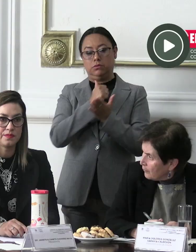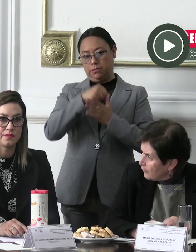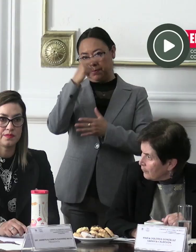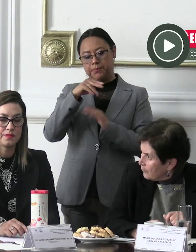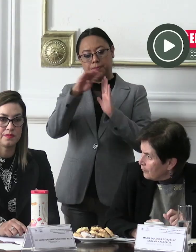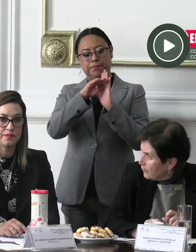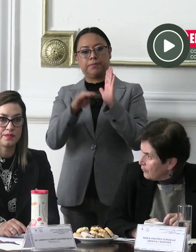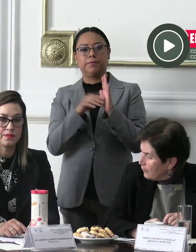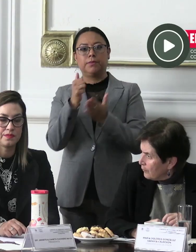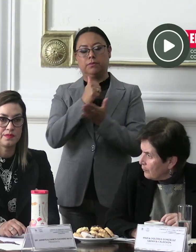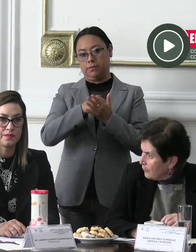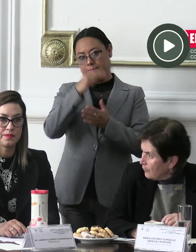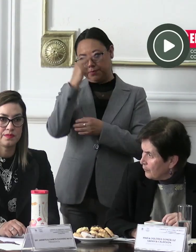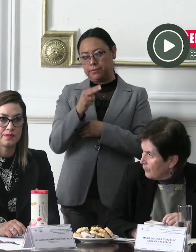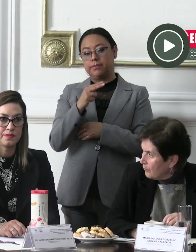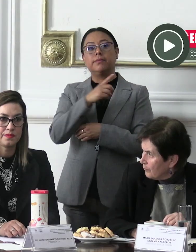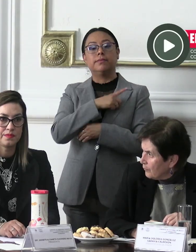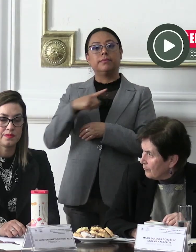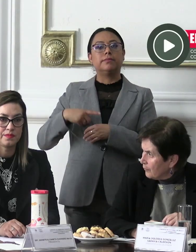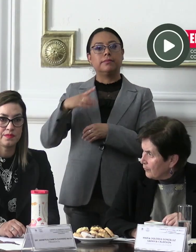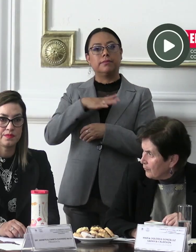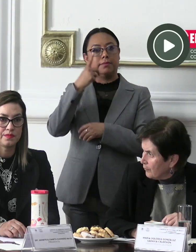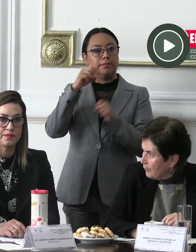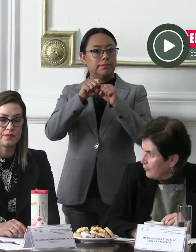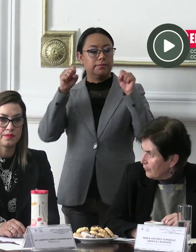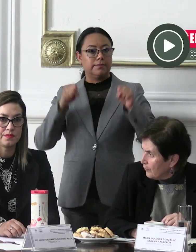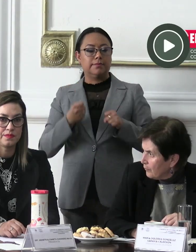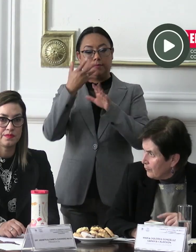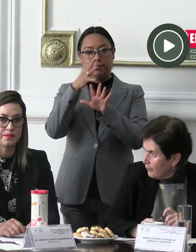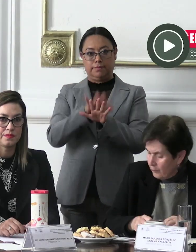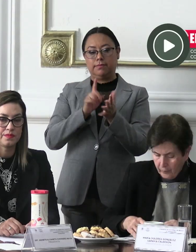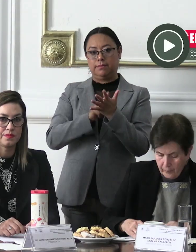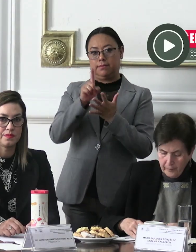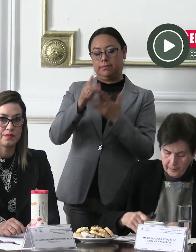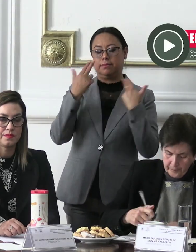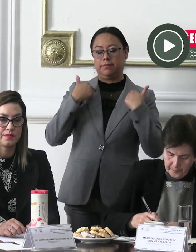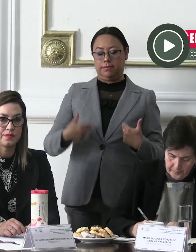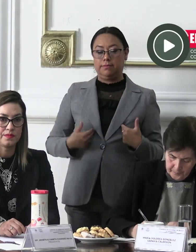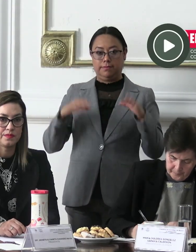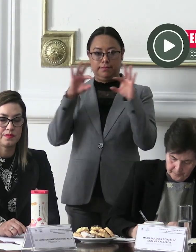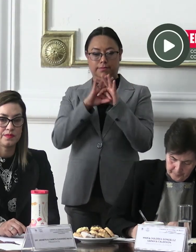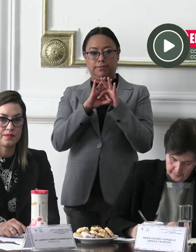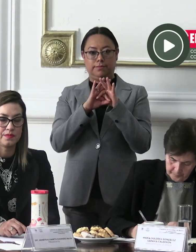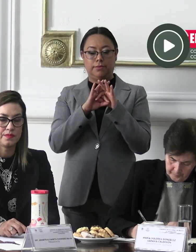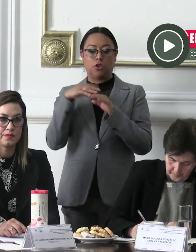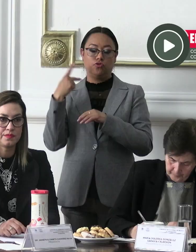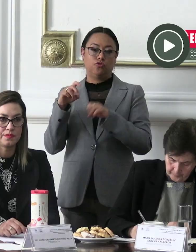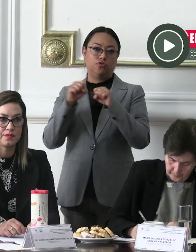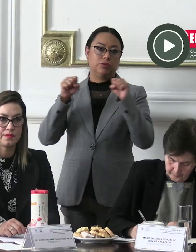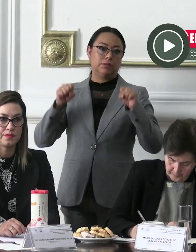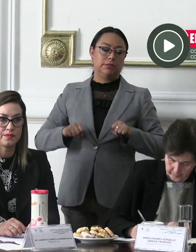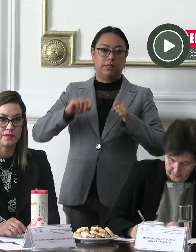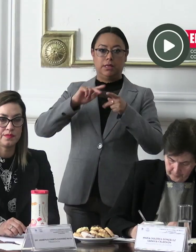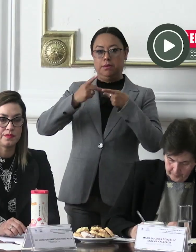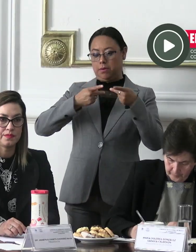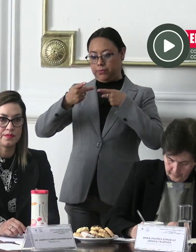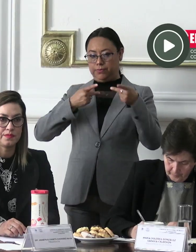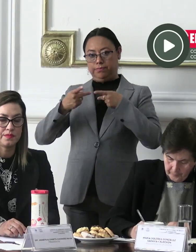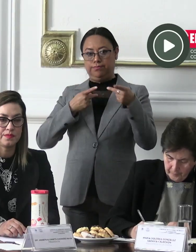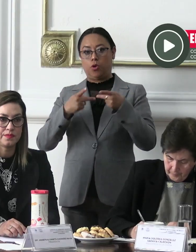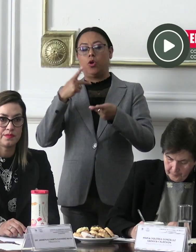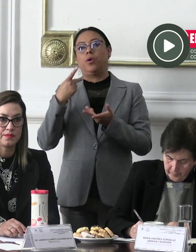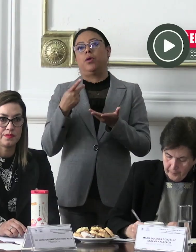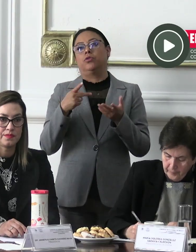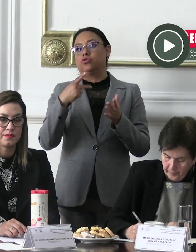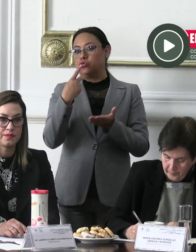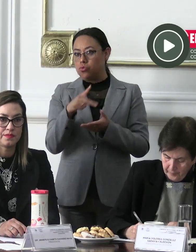que la Ciudad de México contará con un sistema integral de derechos humanos articulado al sistema de planeación de la